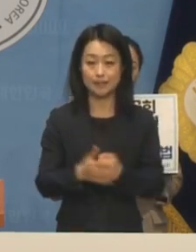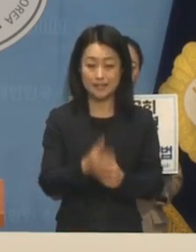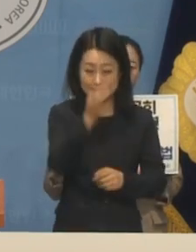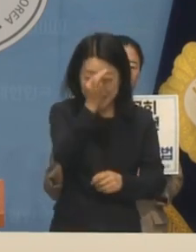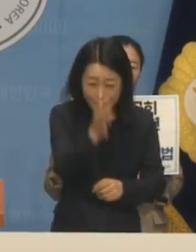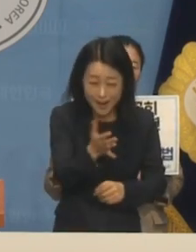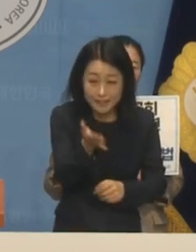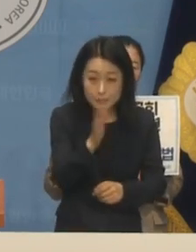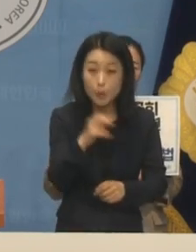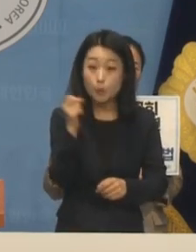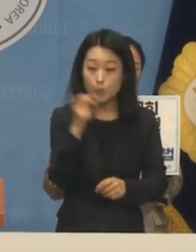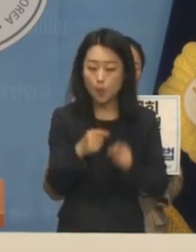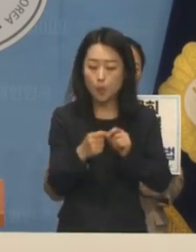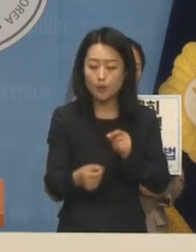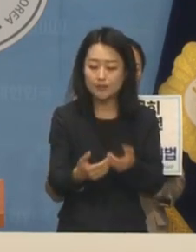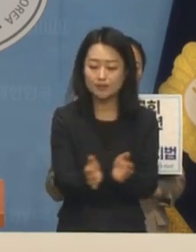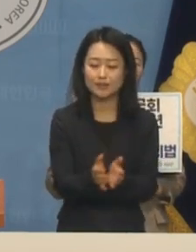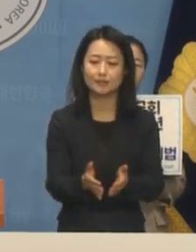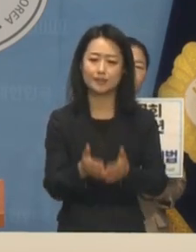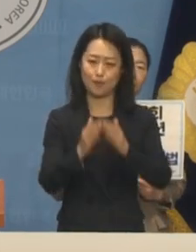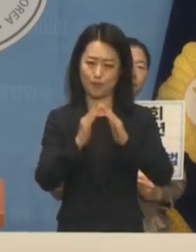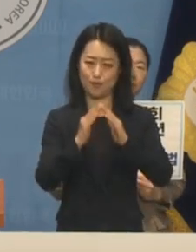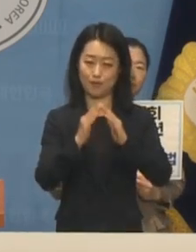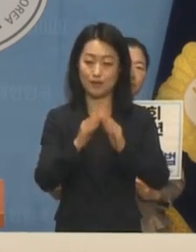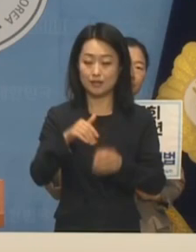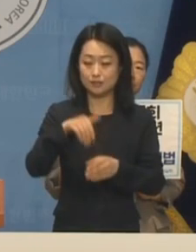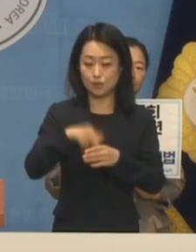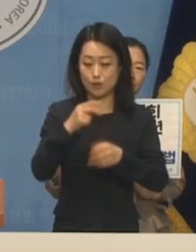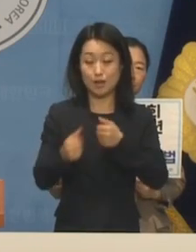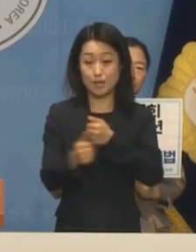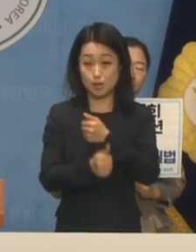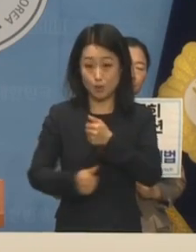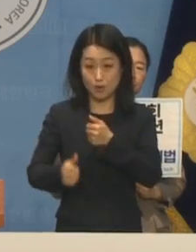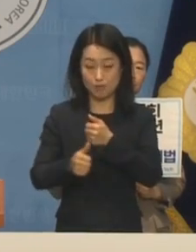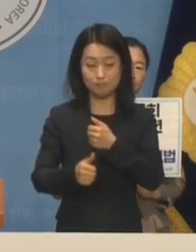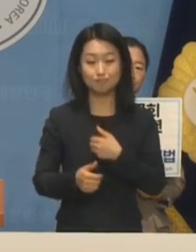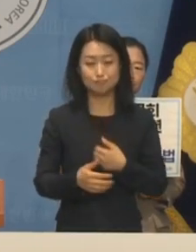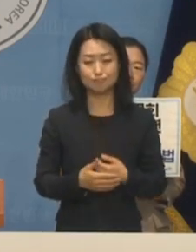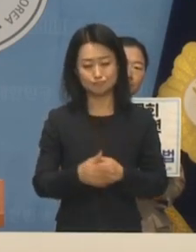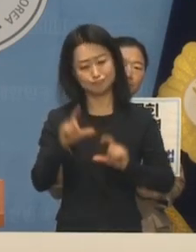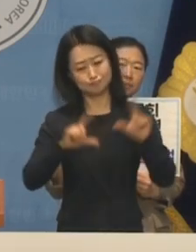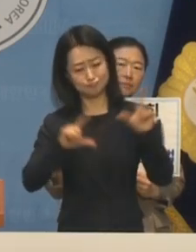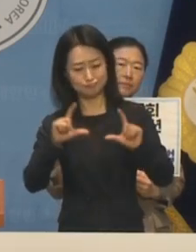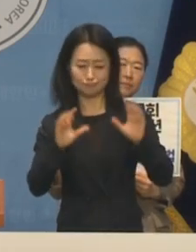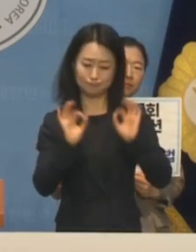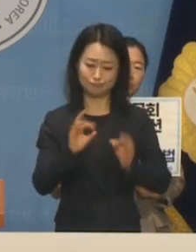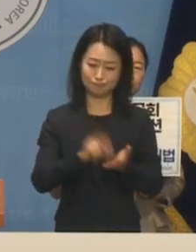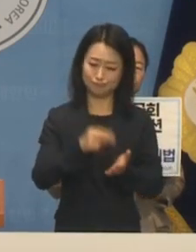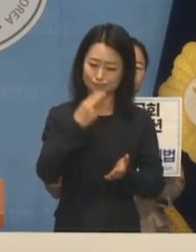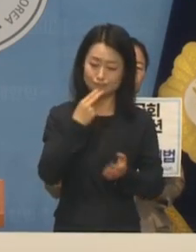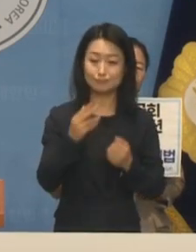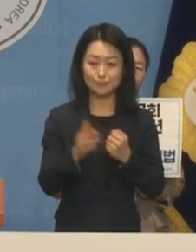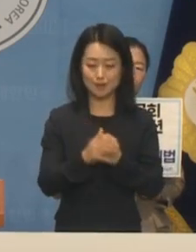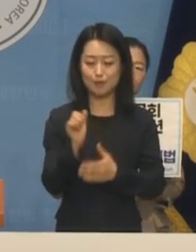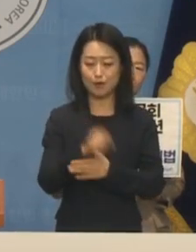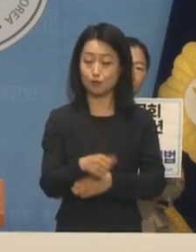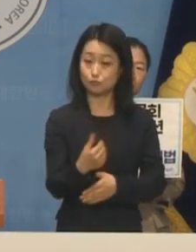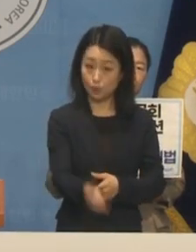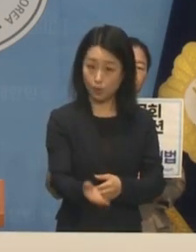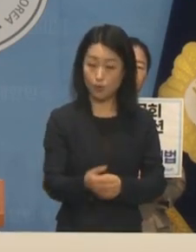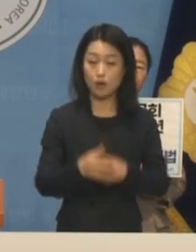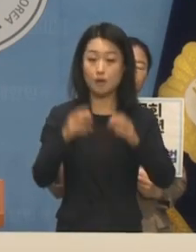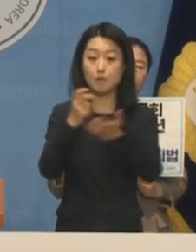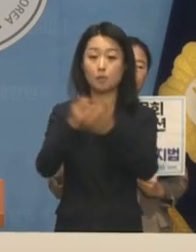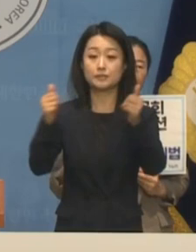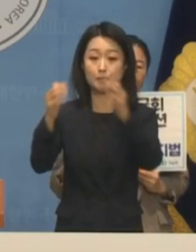또다시 위성정당을 창당하였고 선관위는 형식적 요건을 갖추었다는 이유로 정당 등록을 승인하고